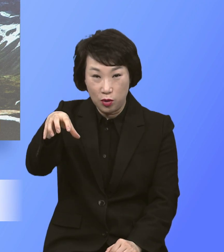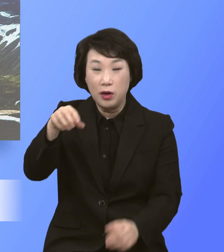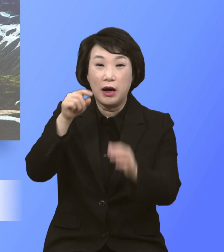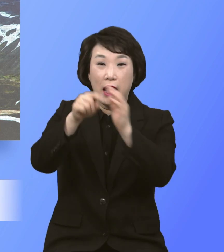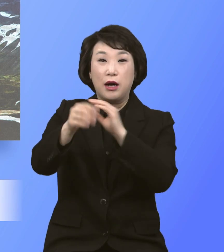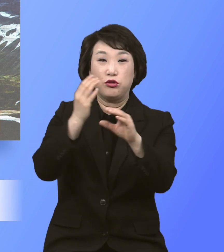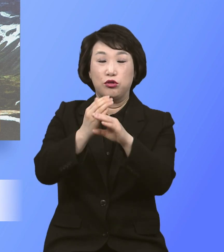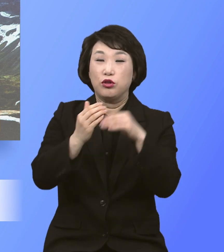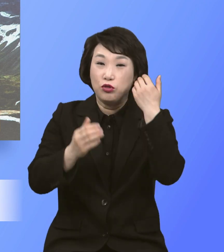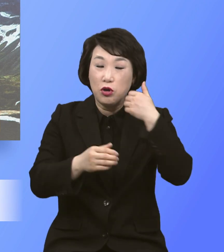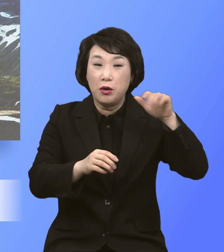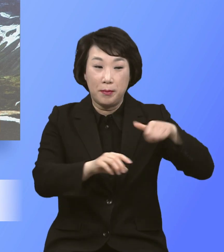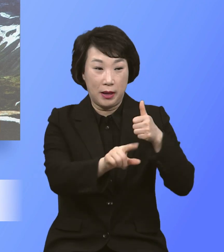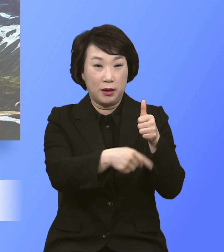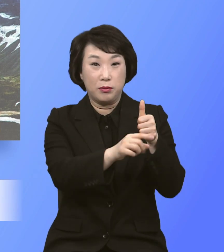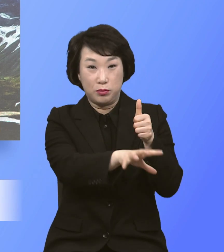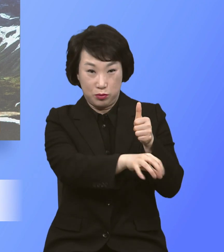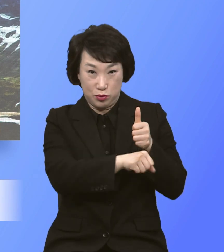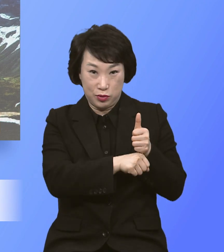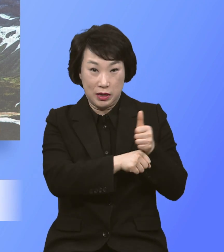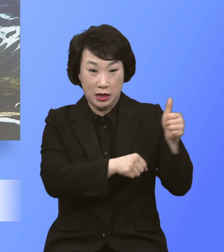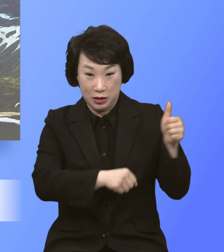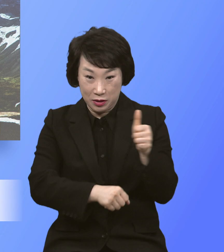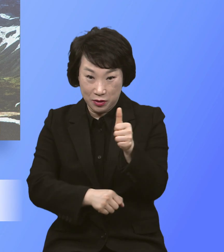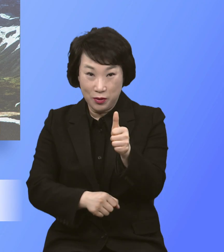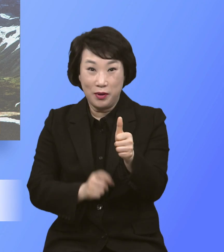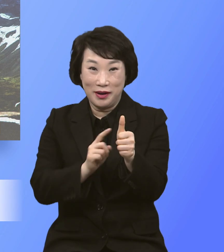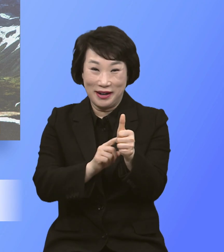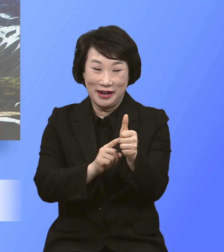백부장을 만납니다.